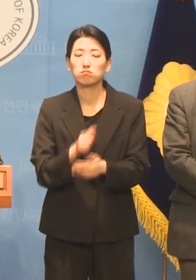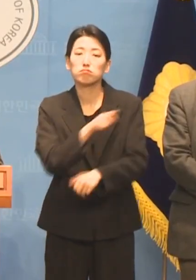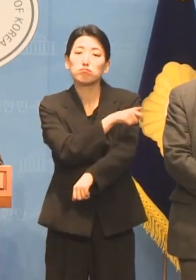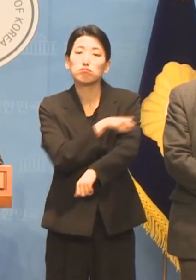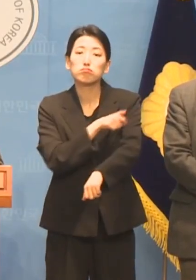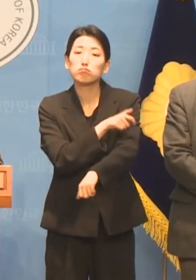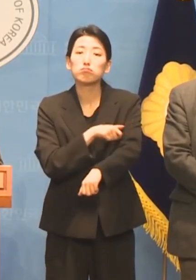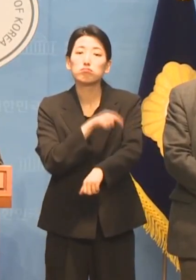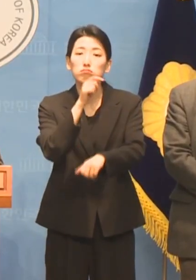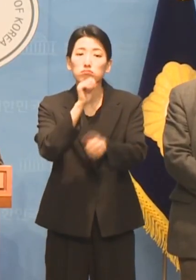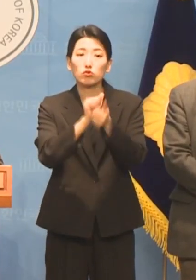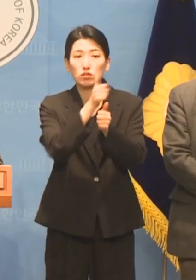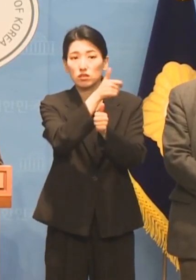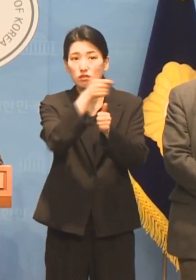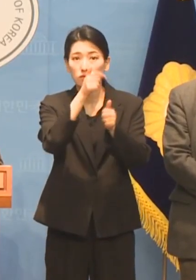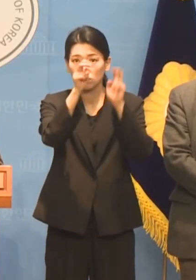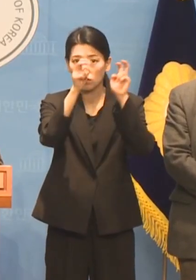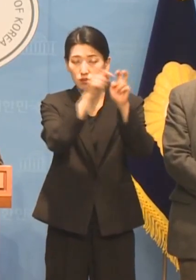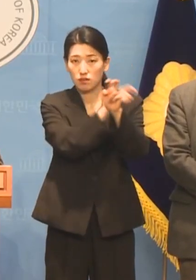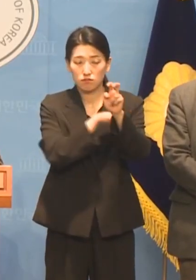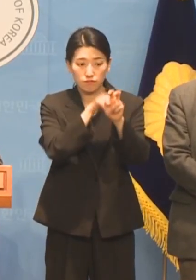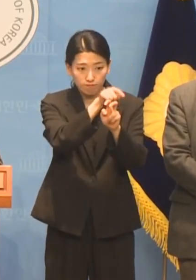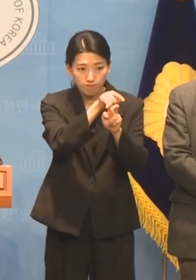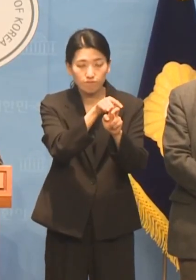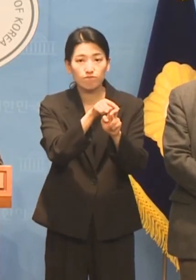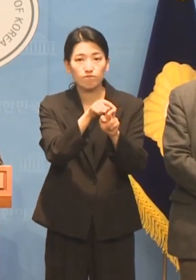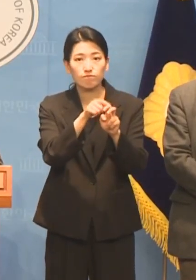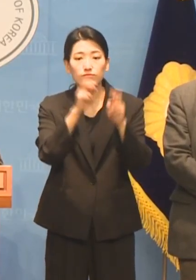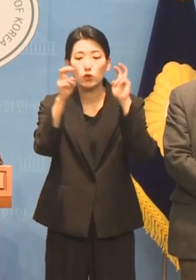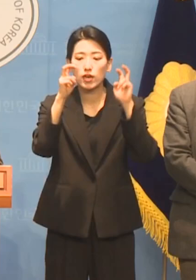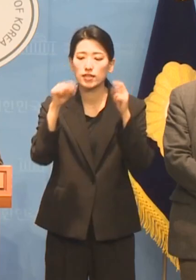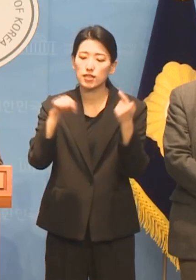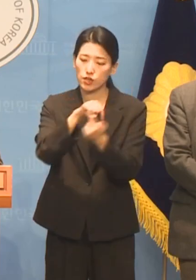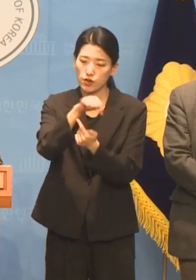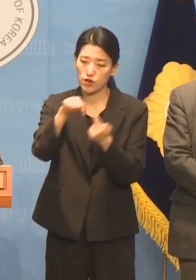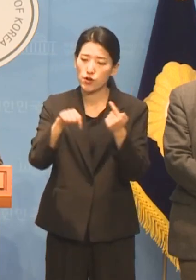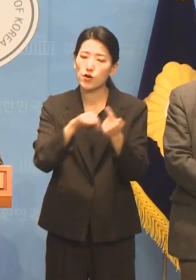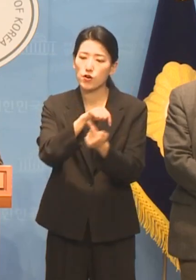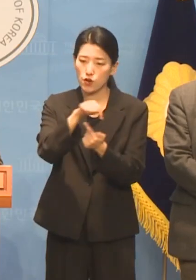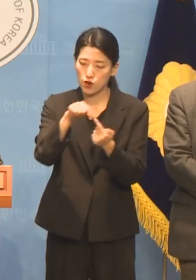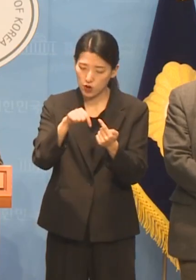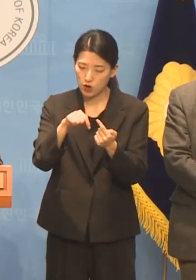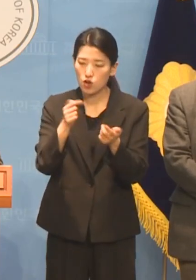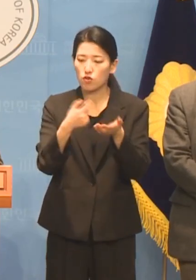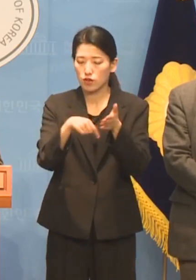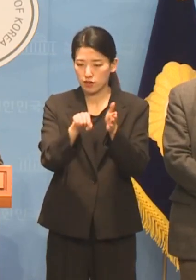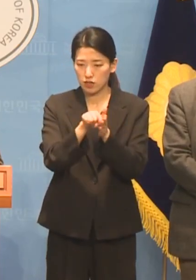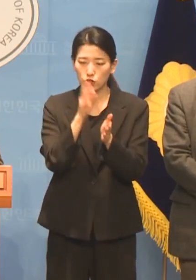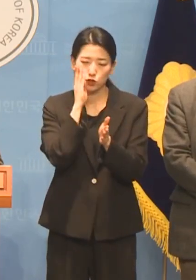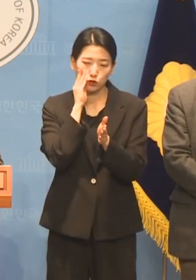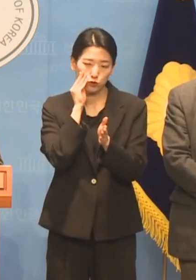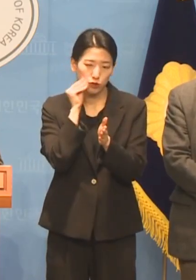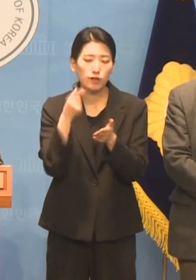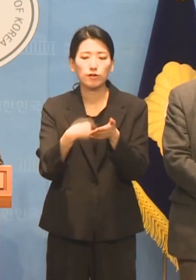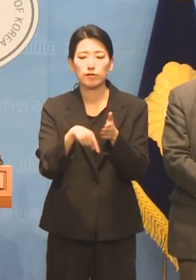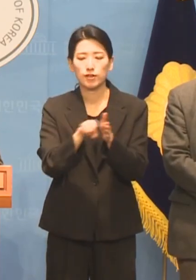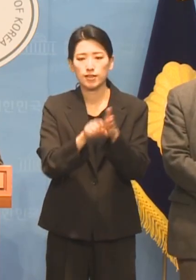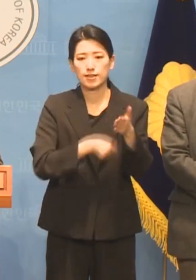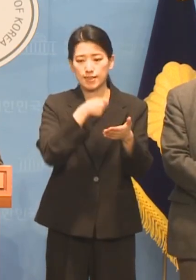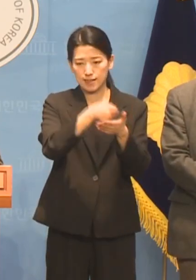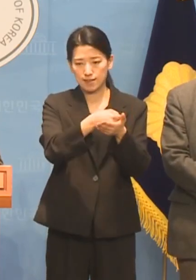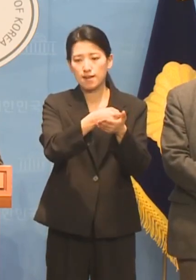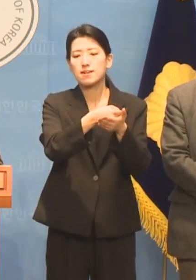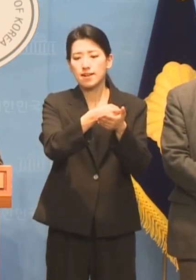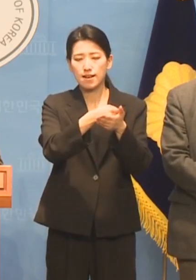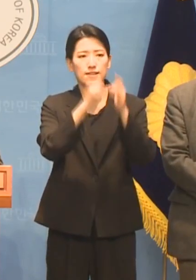내에서 경영사항에 관해 합리적인 근거를 바탕으로 결단을 내렸다면 그 결과 회사에